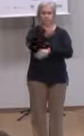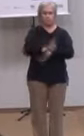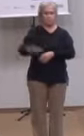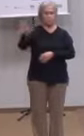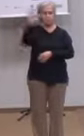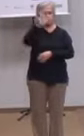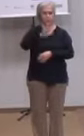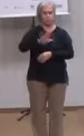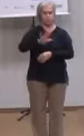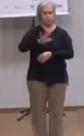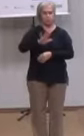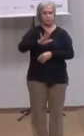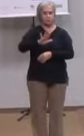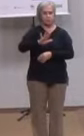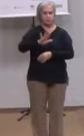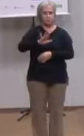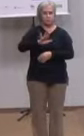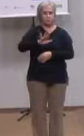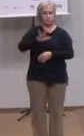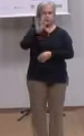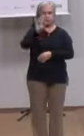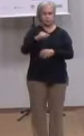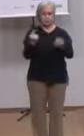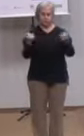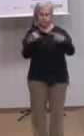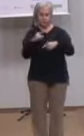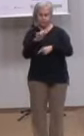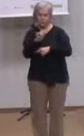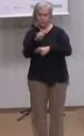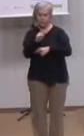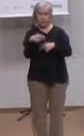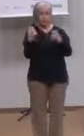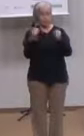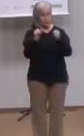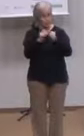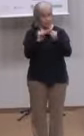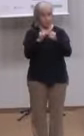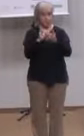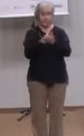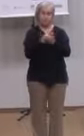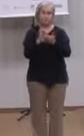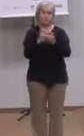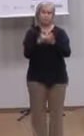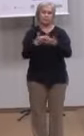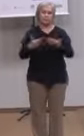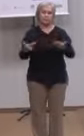ela. E falei, Jorge, precisamos fazer alguma coisa.